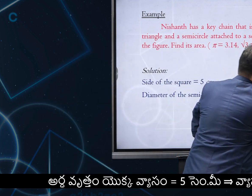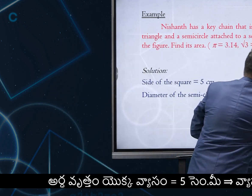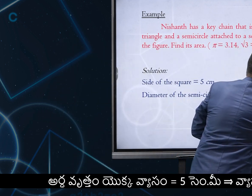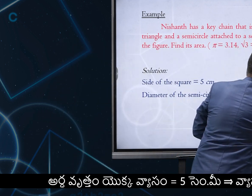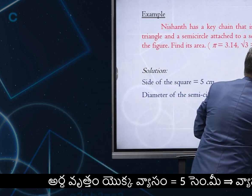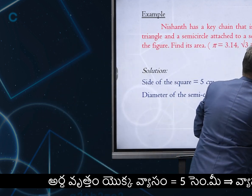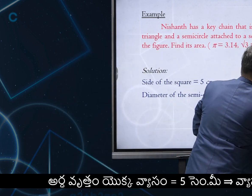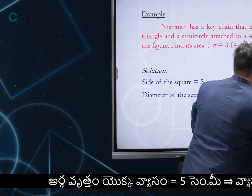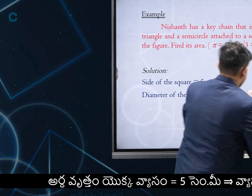సెంటీమీటర్లు.